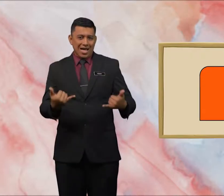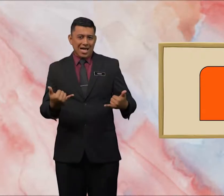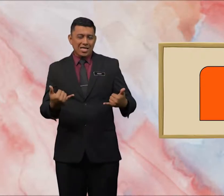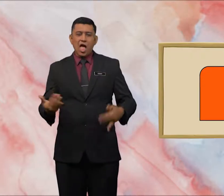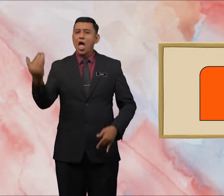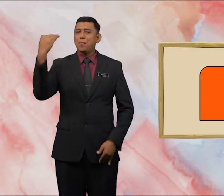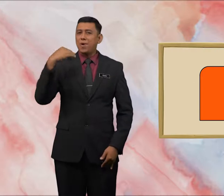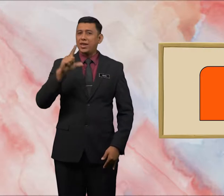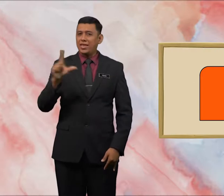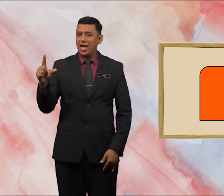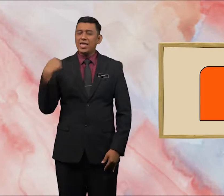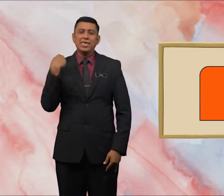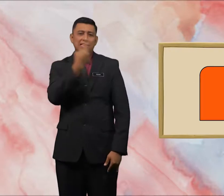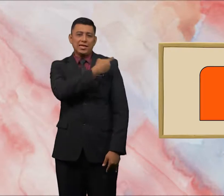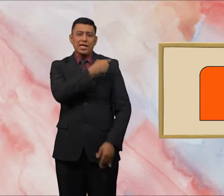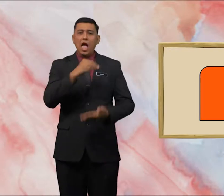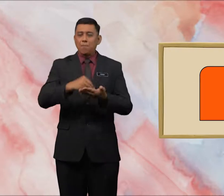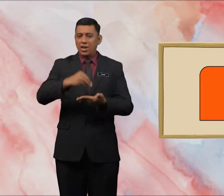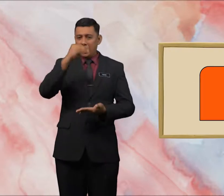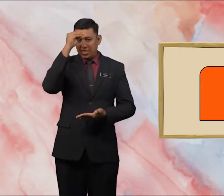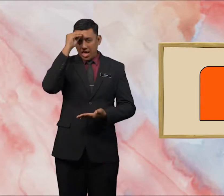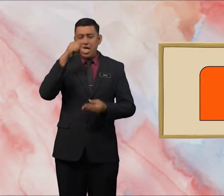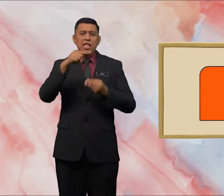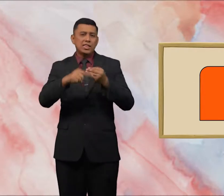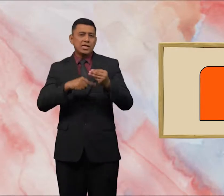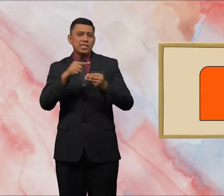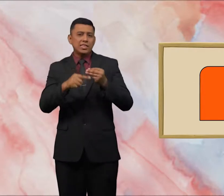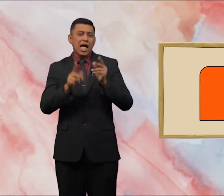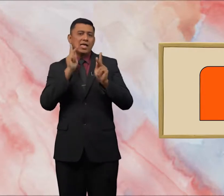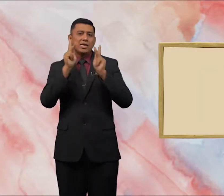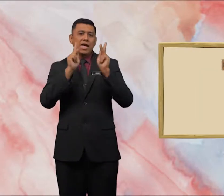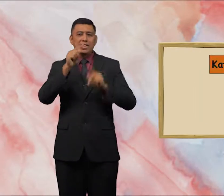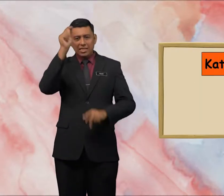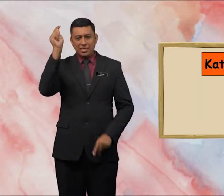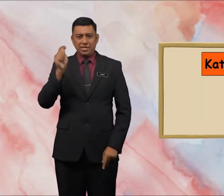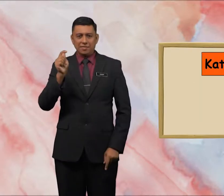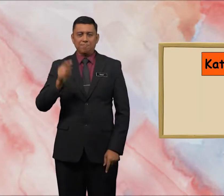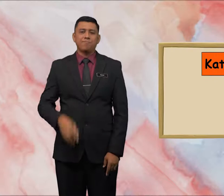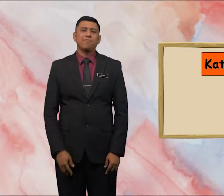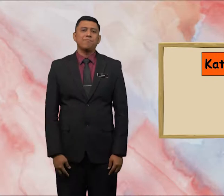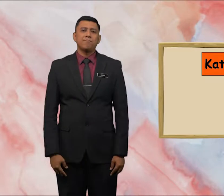Sekarang, marilah kita belajar tentang kata tanya.